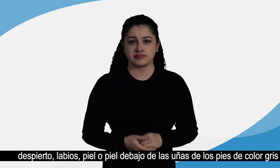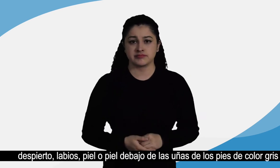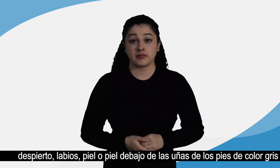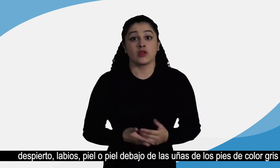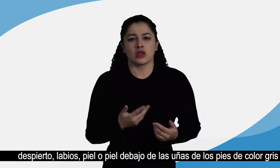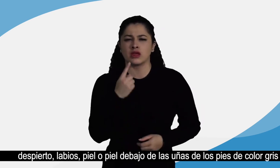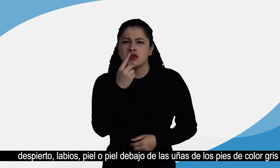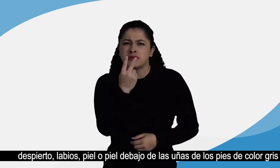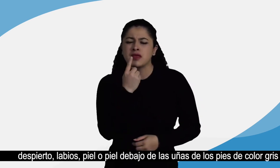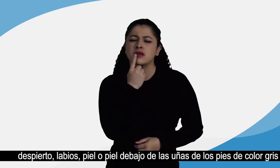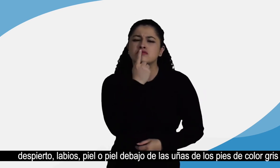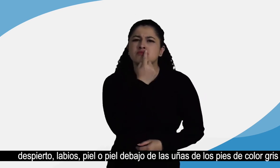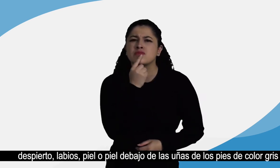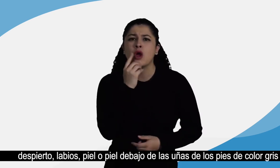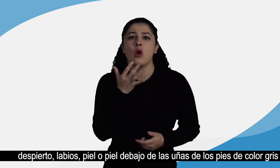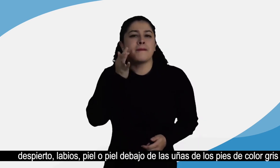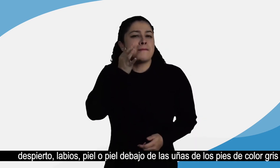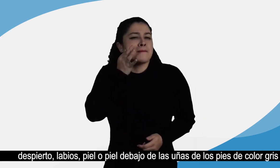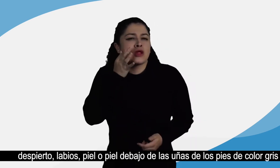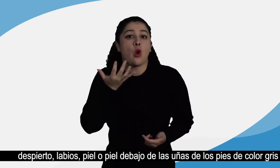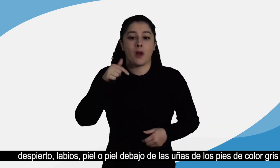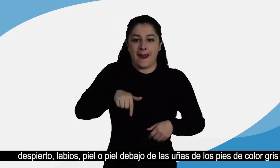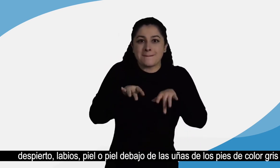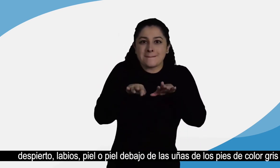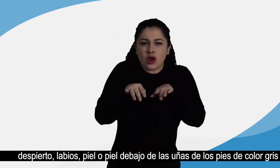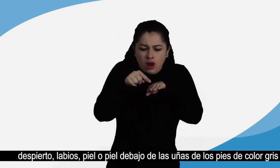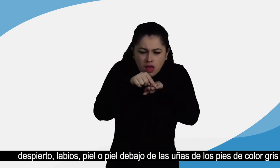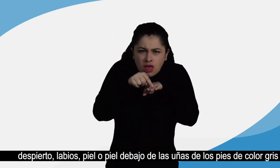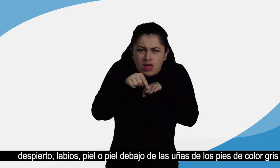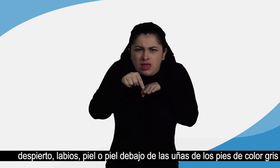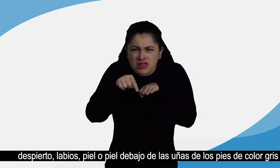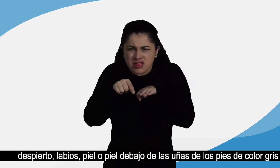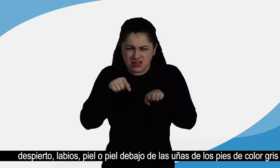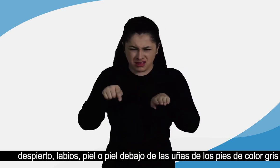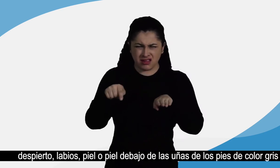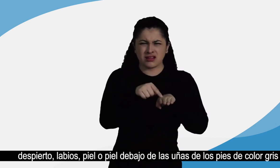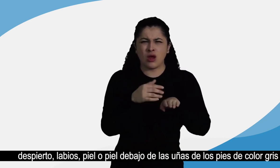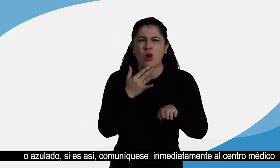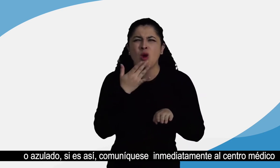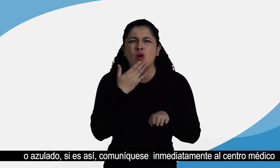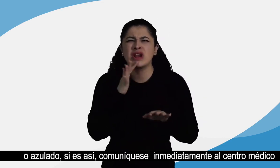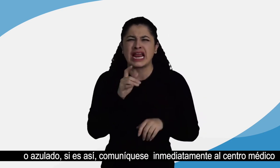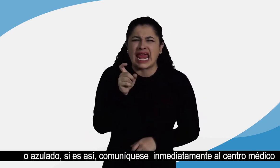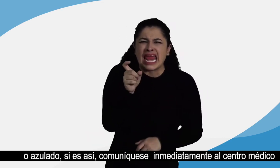Labios, piel o piel debajo de las uñas de los pies de color gris o azulado 15.